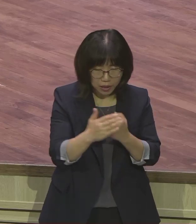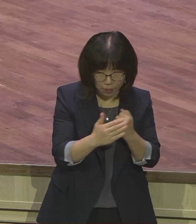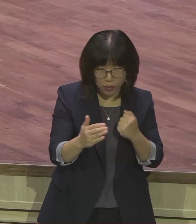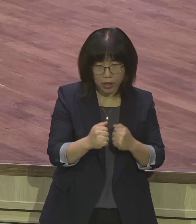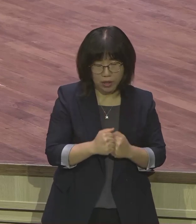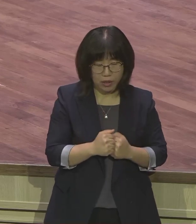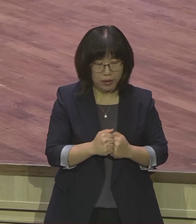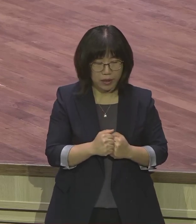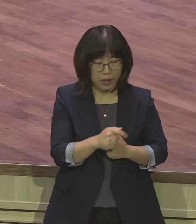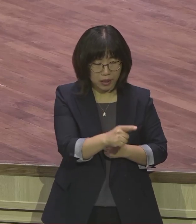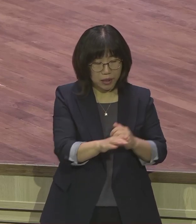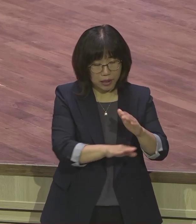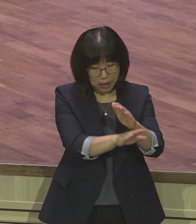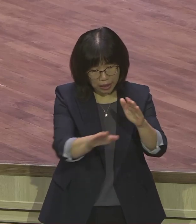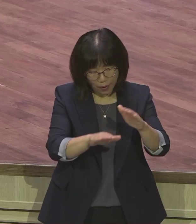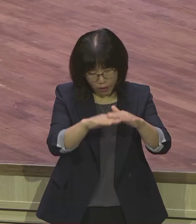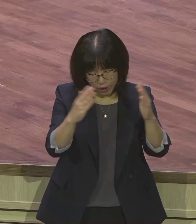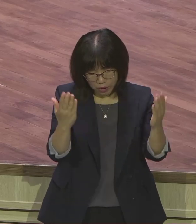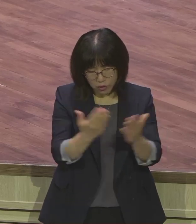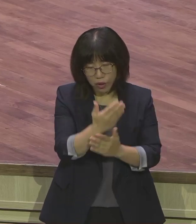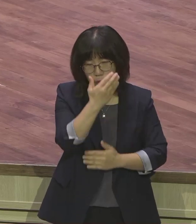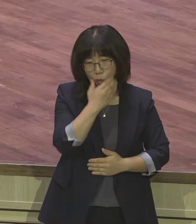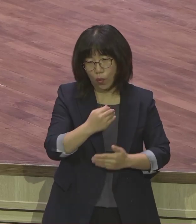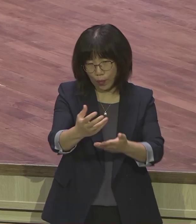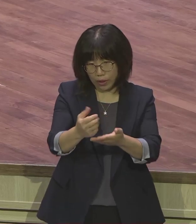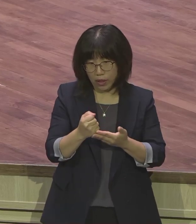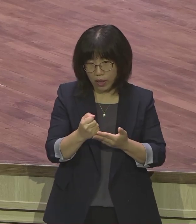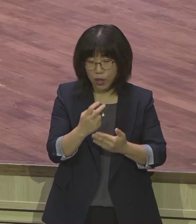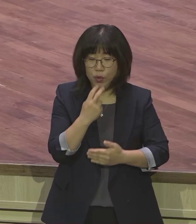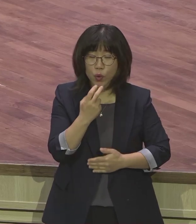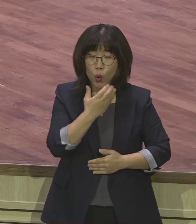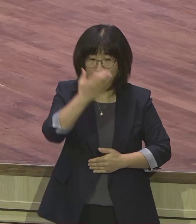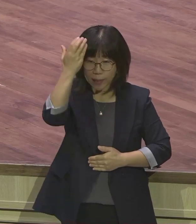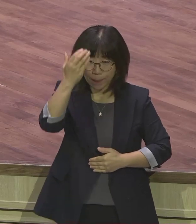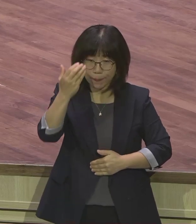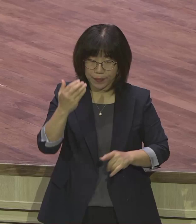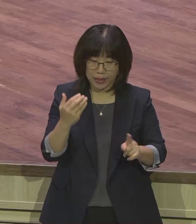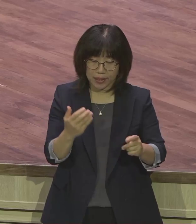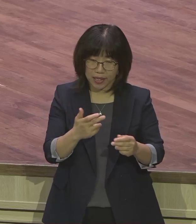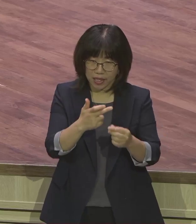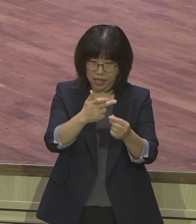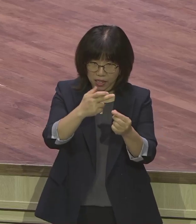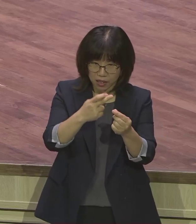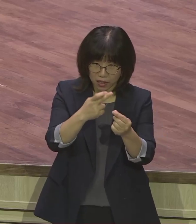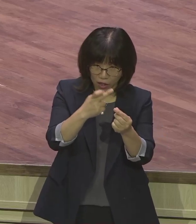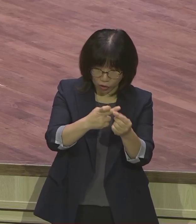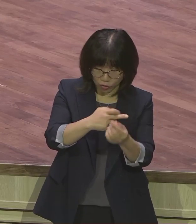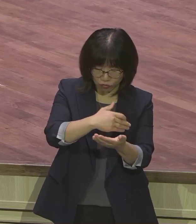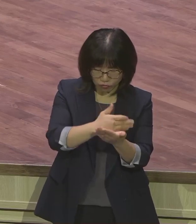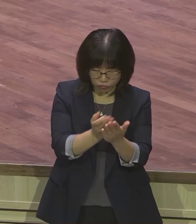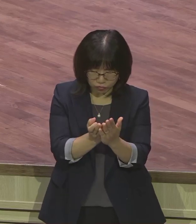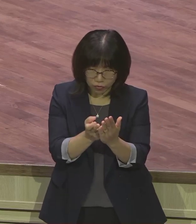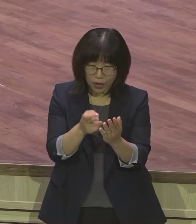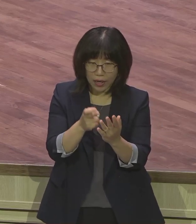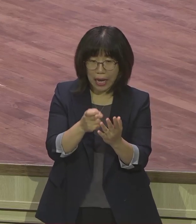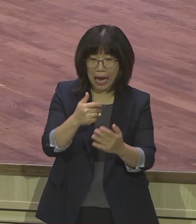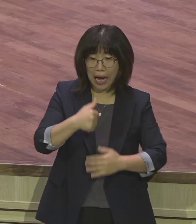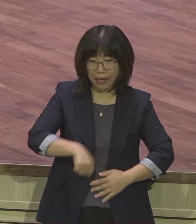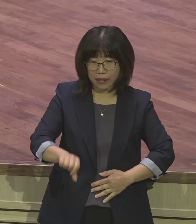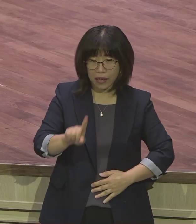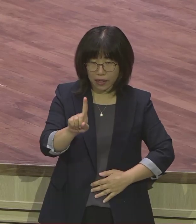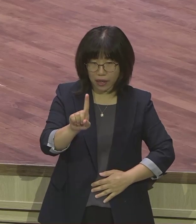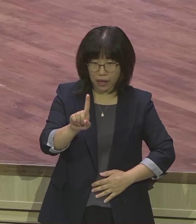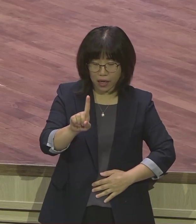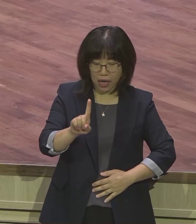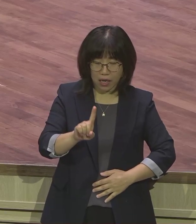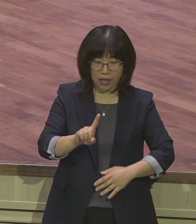최고의 추구 받는 것 잘 들으세요. 요셉이라고 하는 아들 열두 아들 중에 요셉이라는 한 아들이 은약